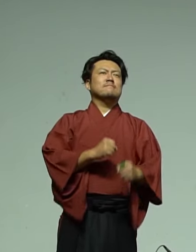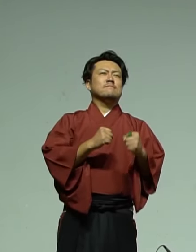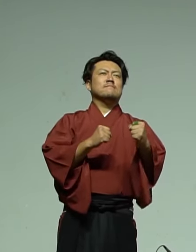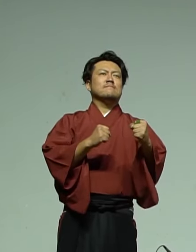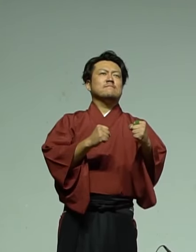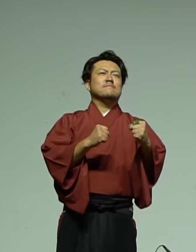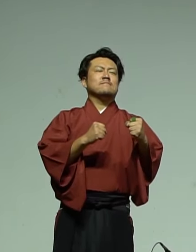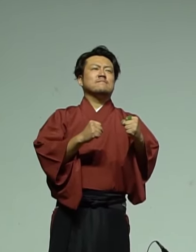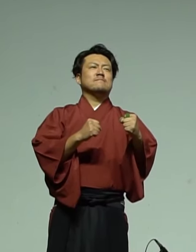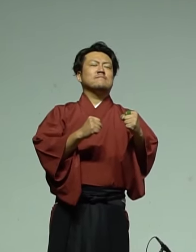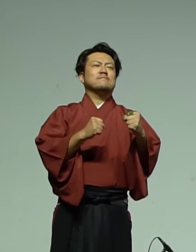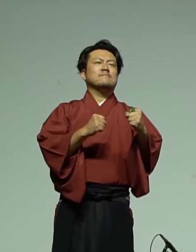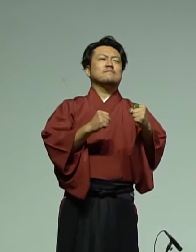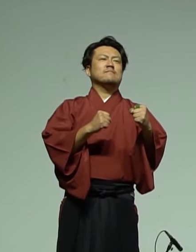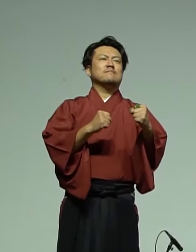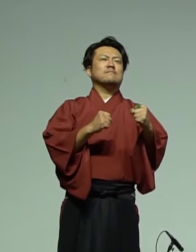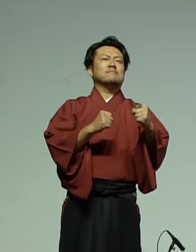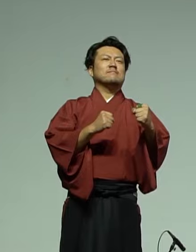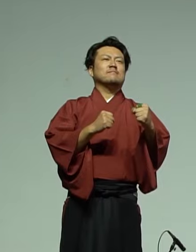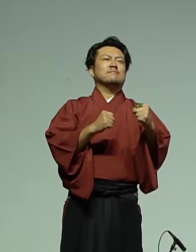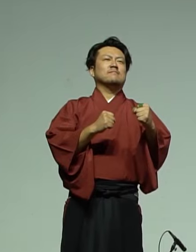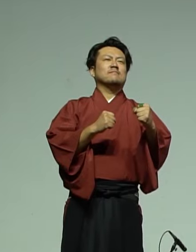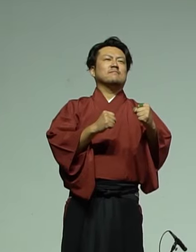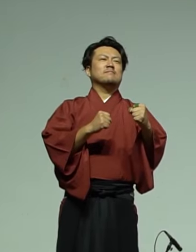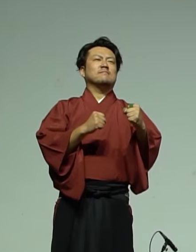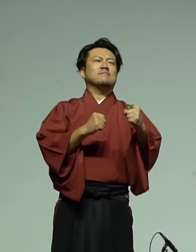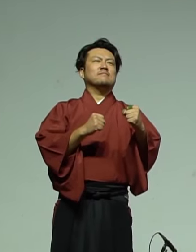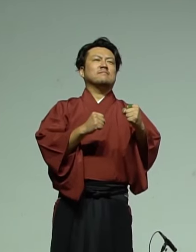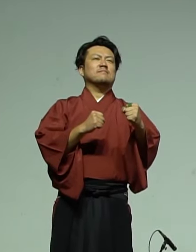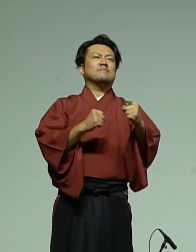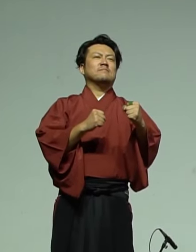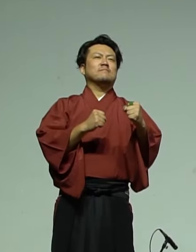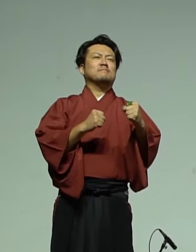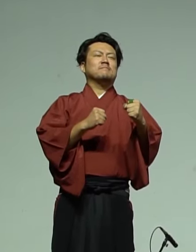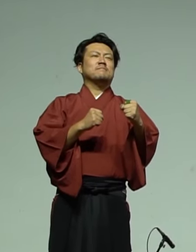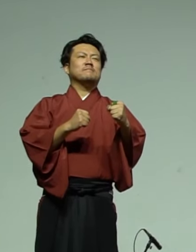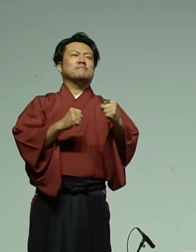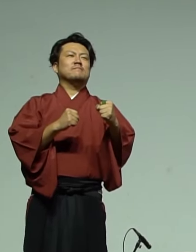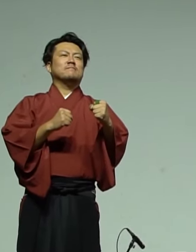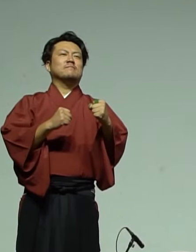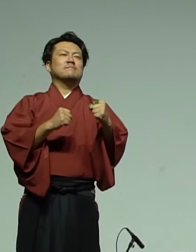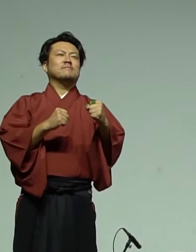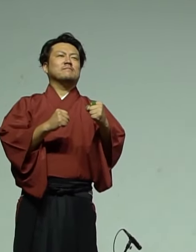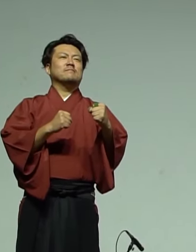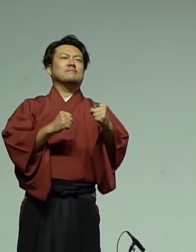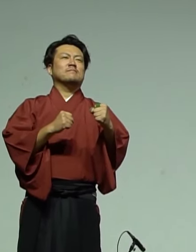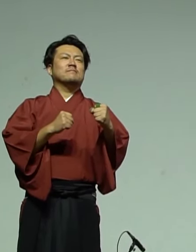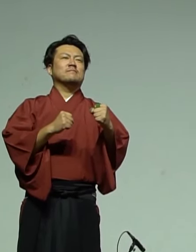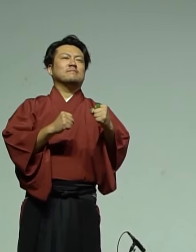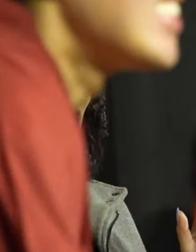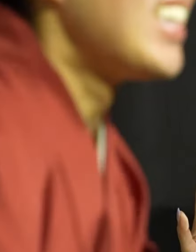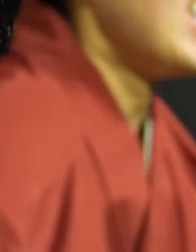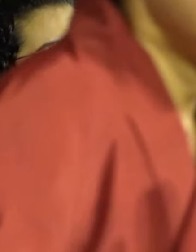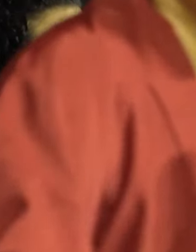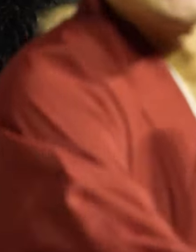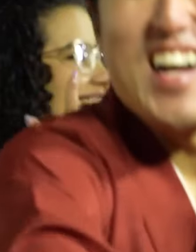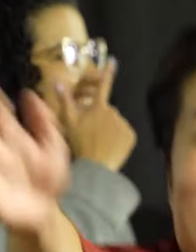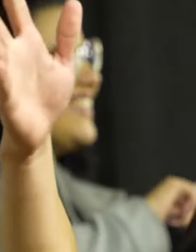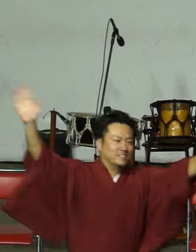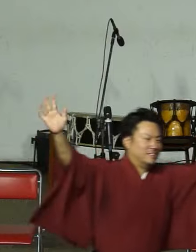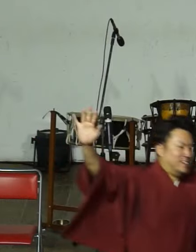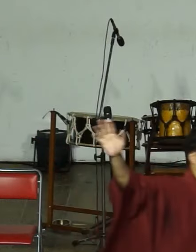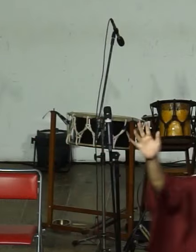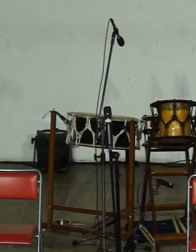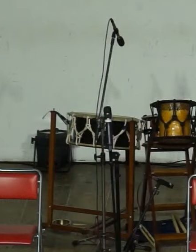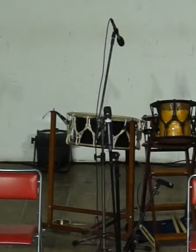奏して。 Aí ele se esforçou, treinou bastante e se apresentou. 優勝しました。 Ele conseguiu